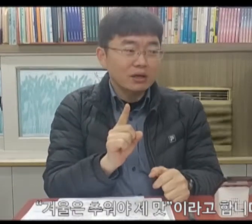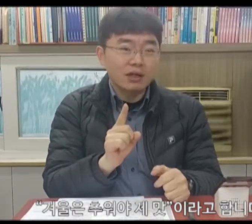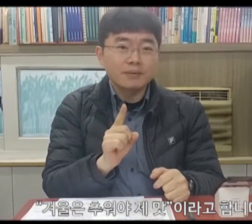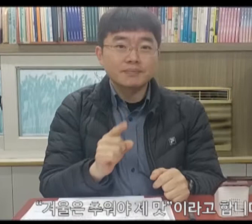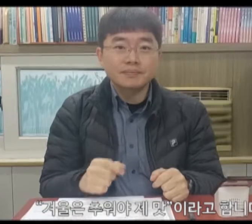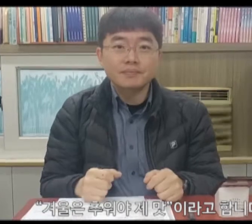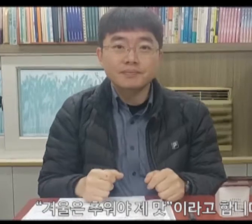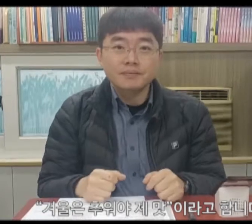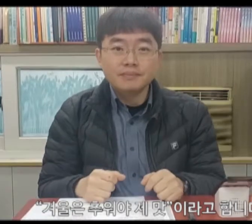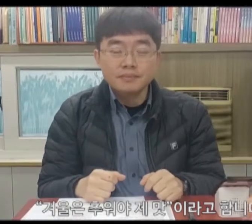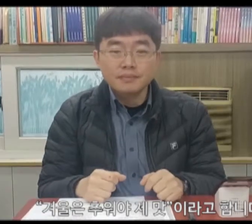거예요.